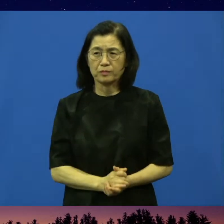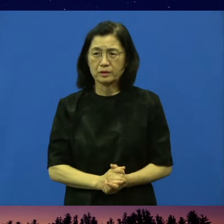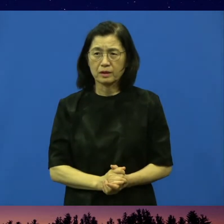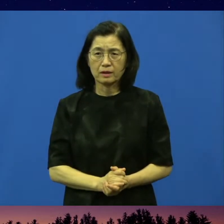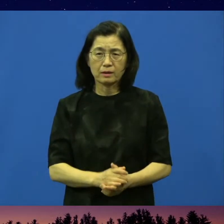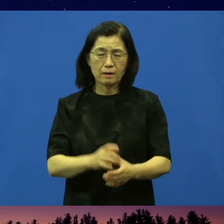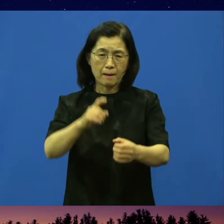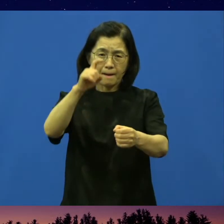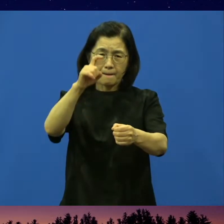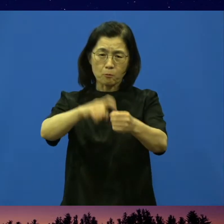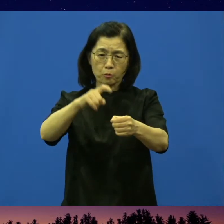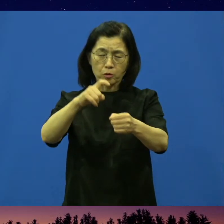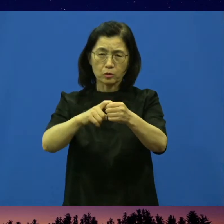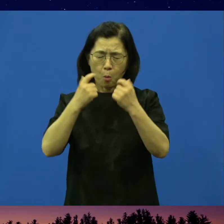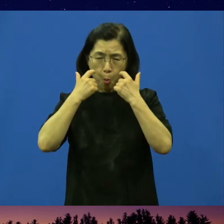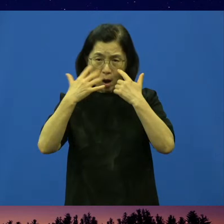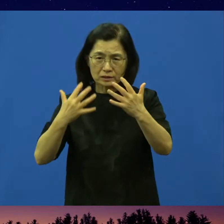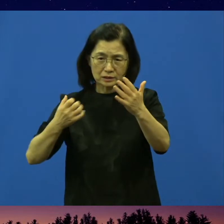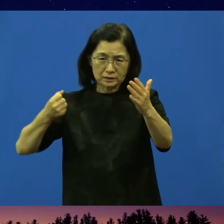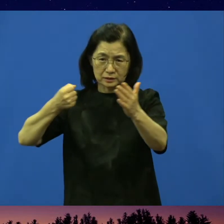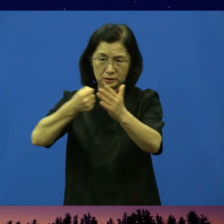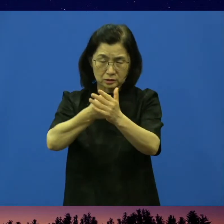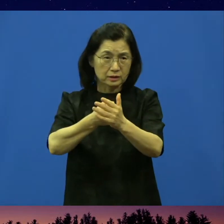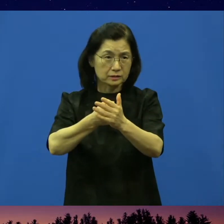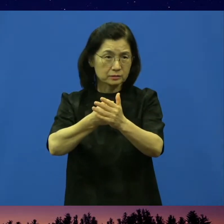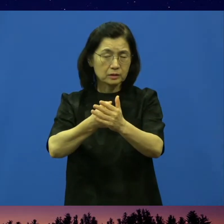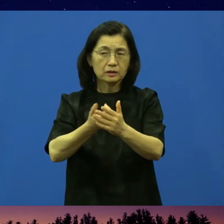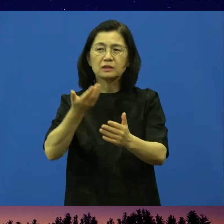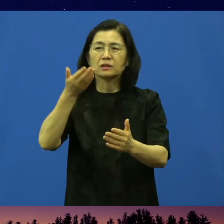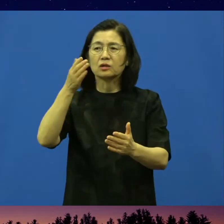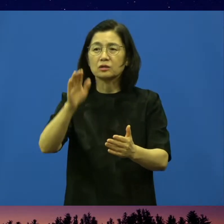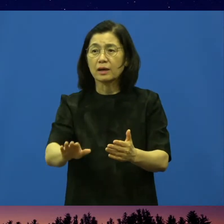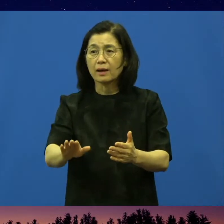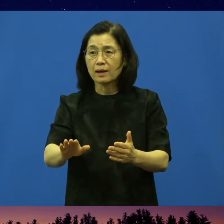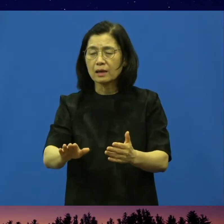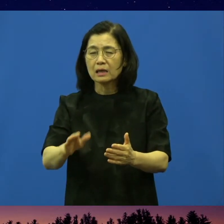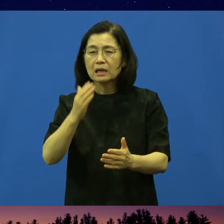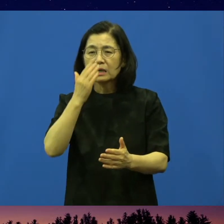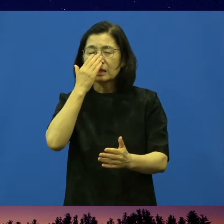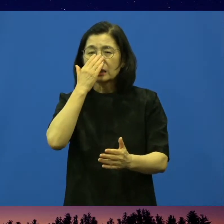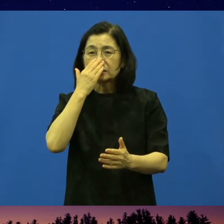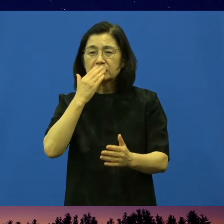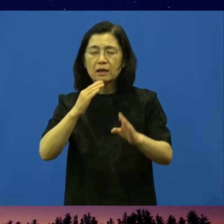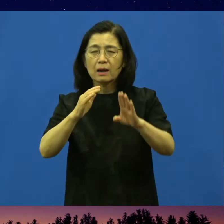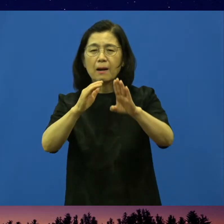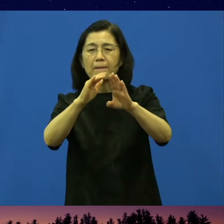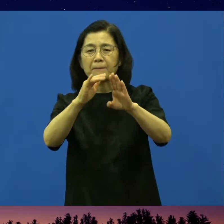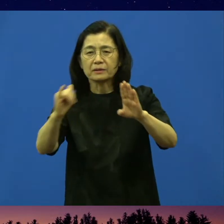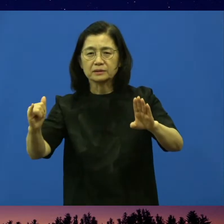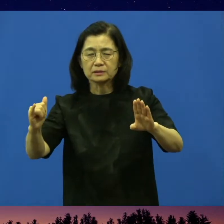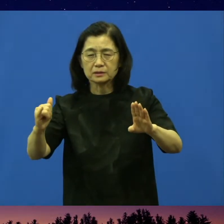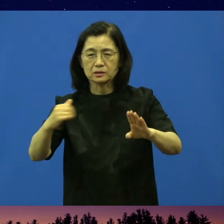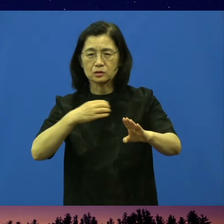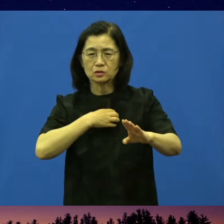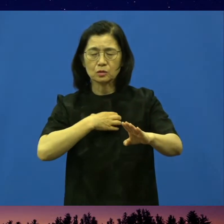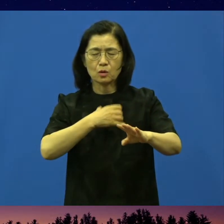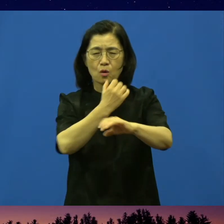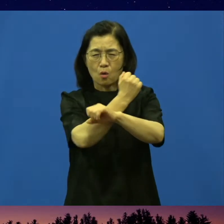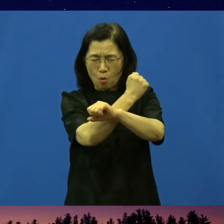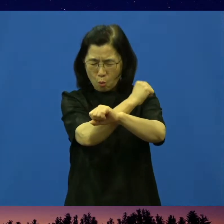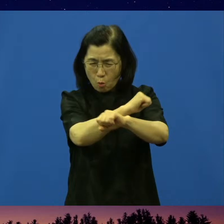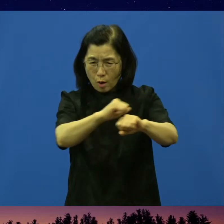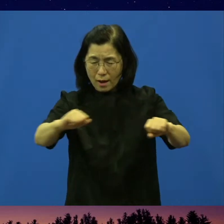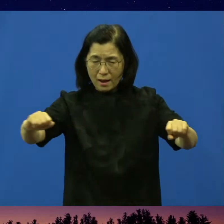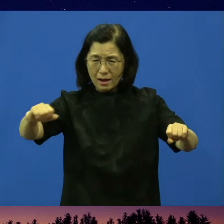목표점이 이전과 전혀 다르단 말이에요. 그런데 이스라엘 백성들 안에 반역이 나는 겁니다. 광야에서 이렇게